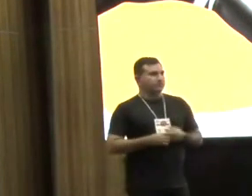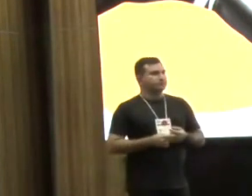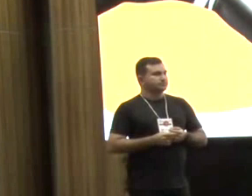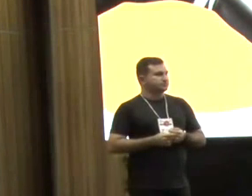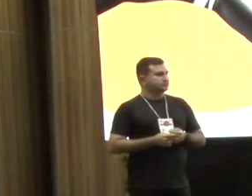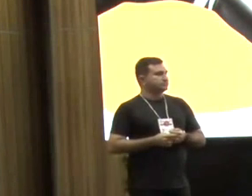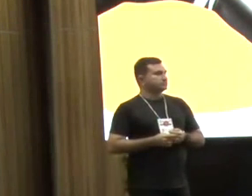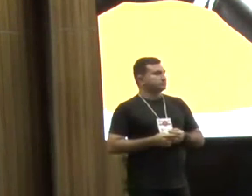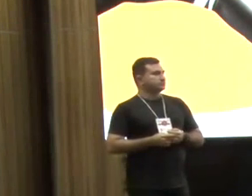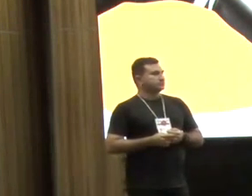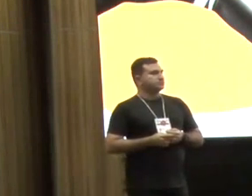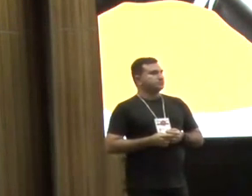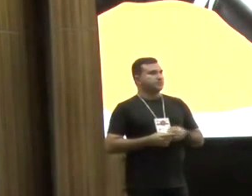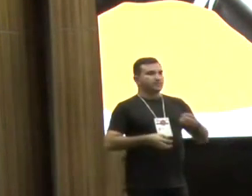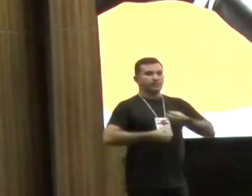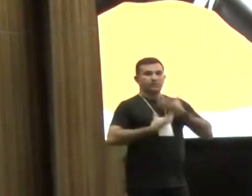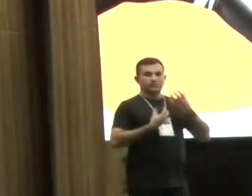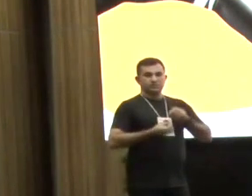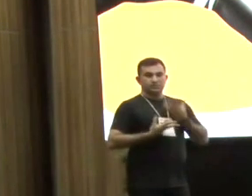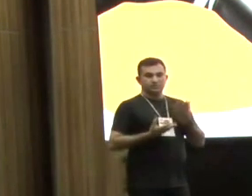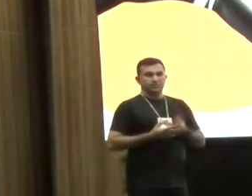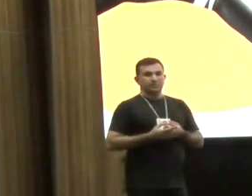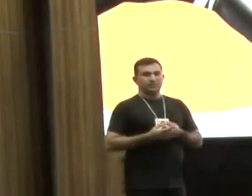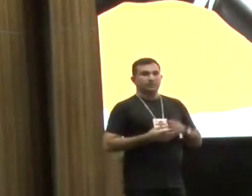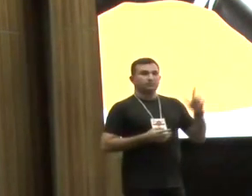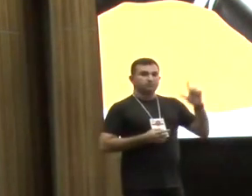física, tá bom. Poesia,